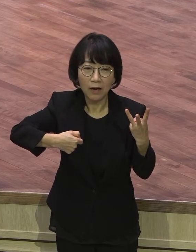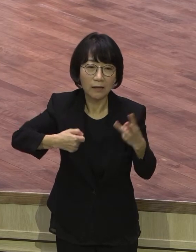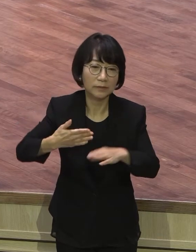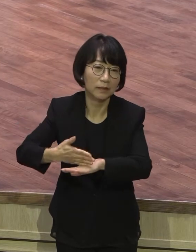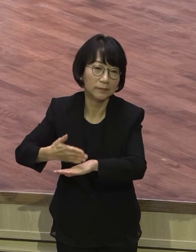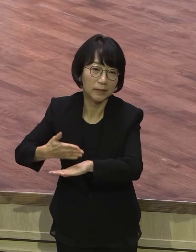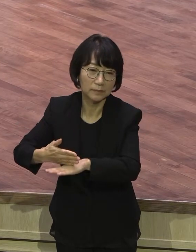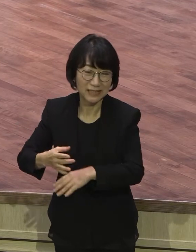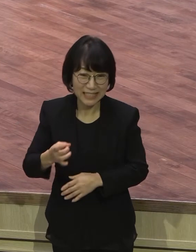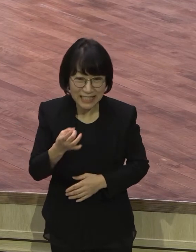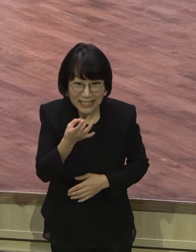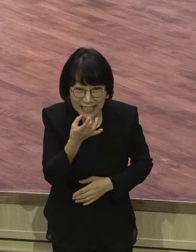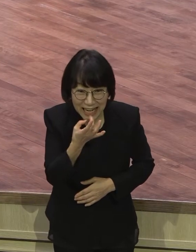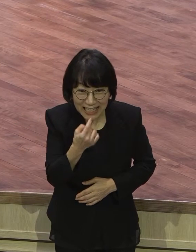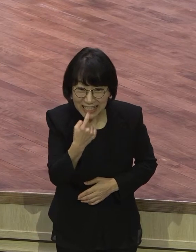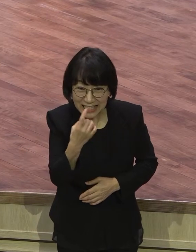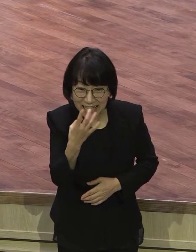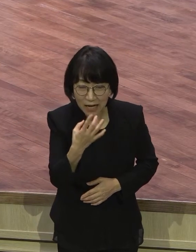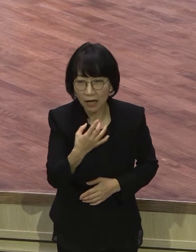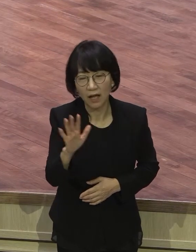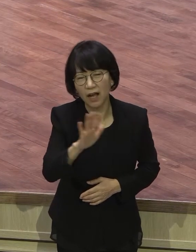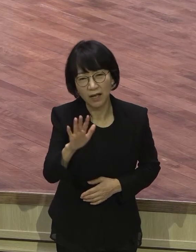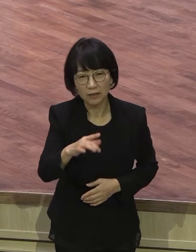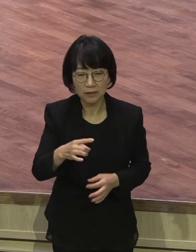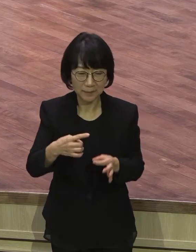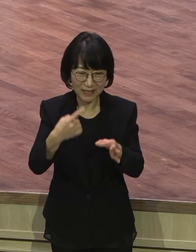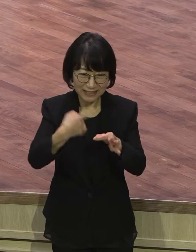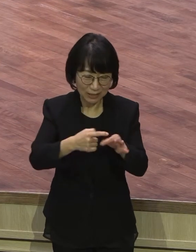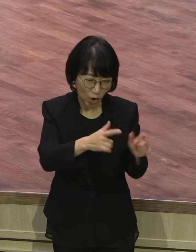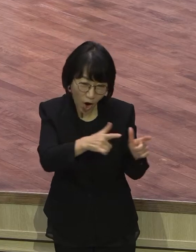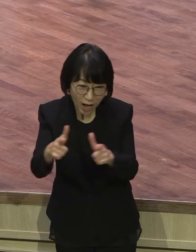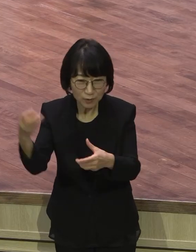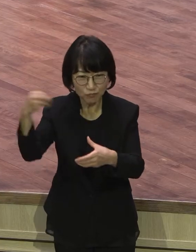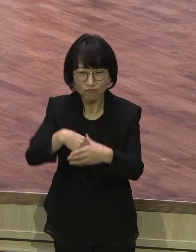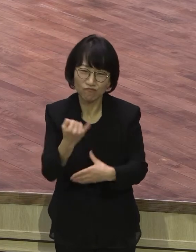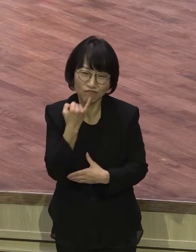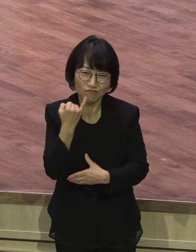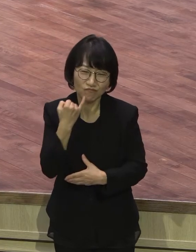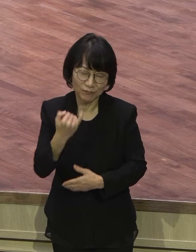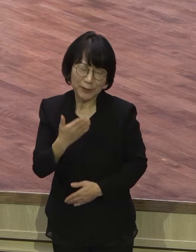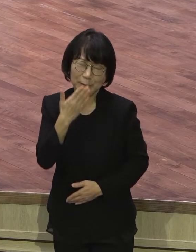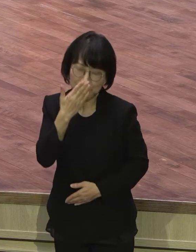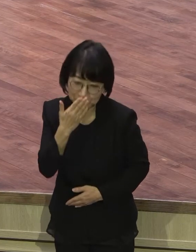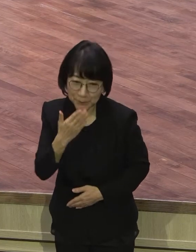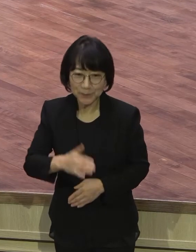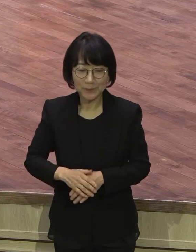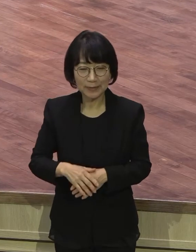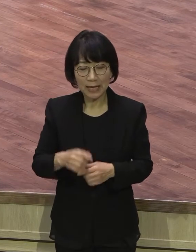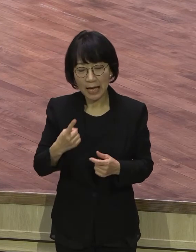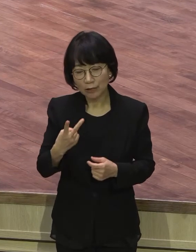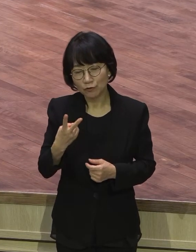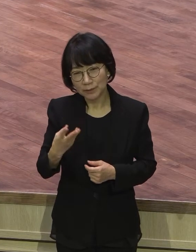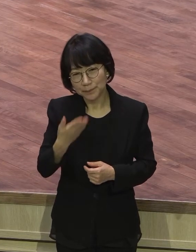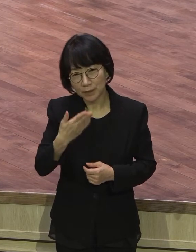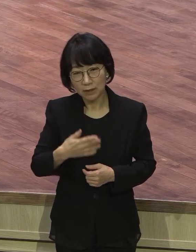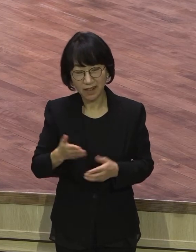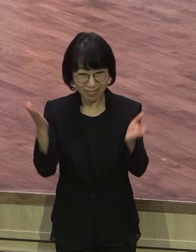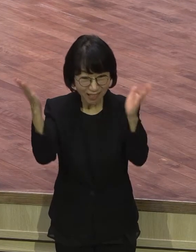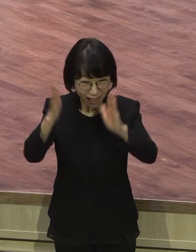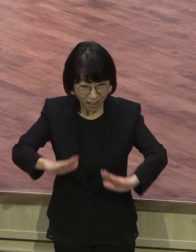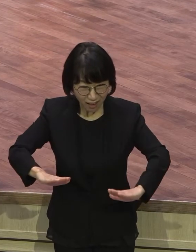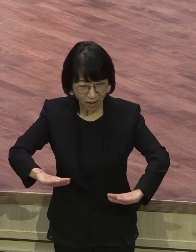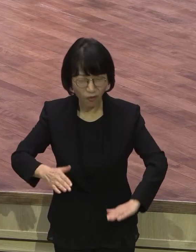쌀밥까지는 뭐 기대 안 하고, 밥 세 끼 먹으면 행복했다고. 무슨 다이어트가 어디 있어요, 오늘? 배를 못 채워가 전부